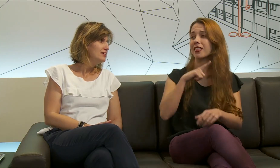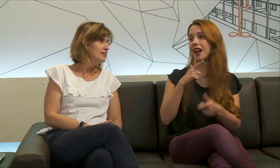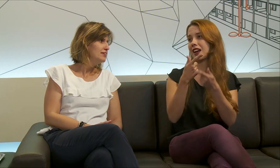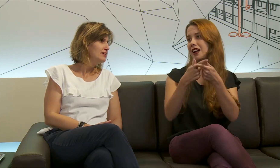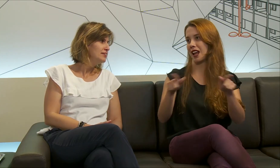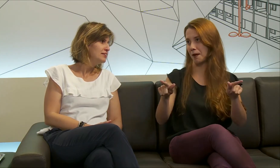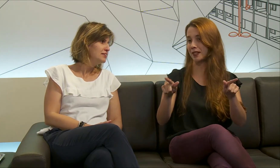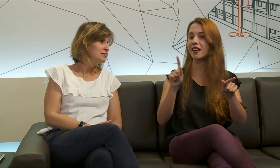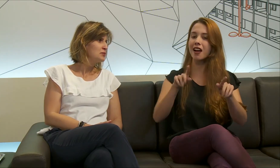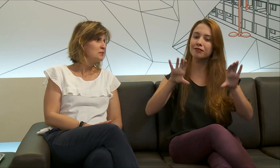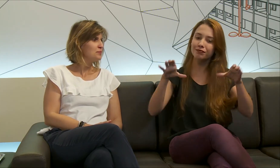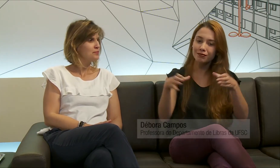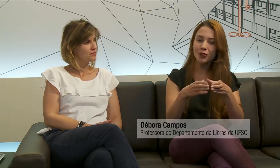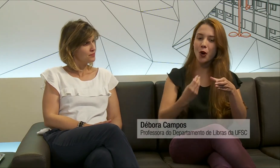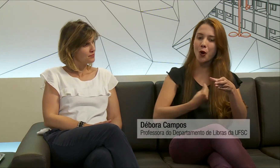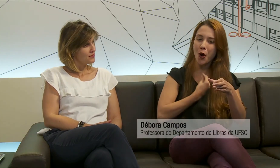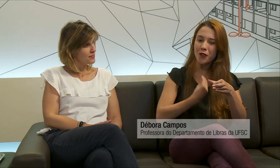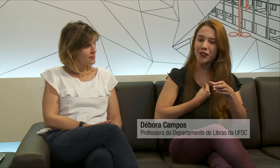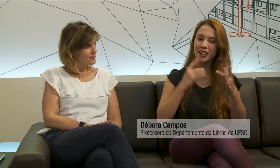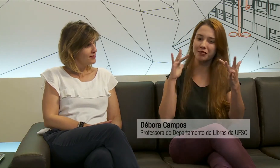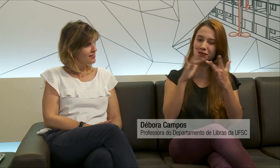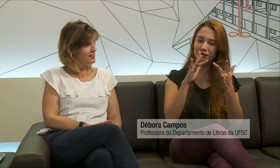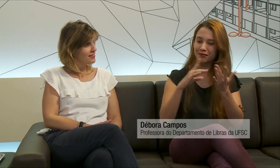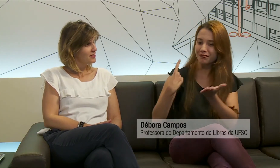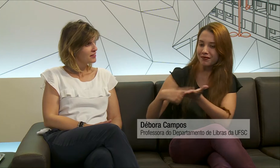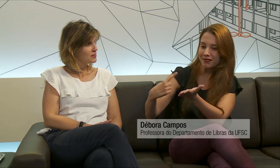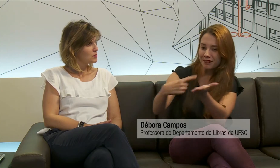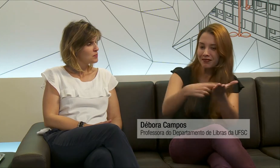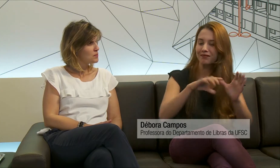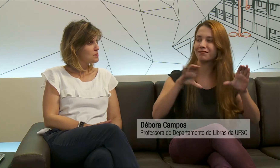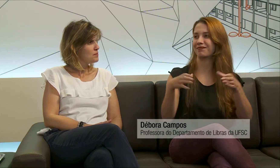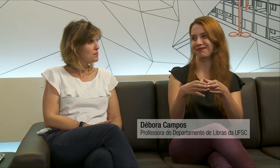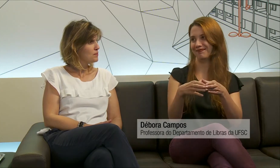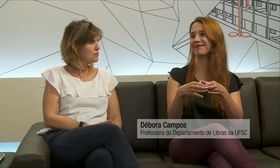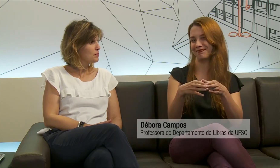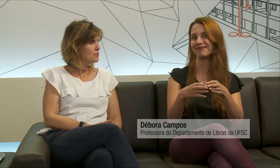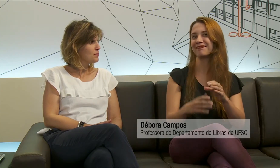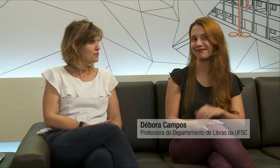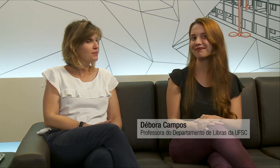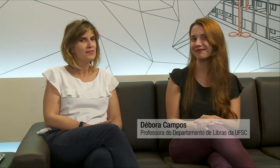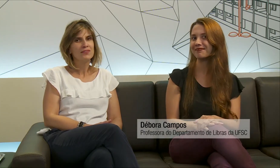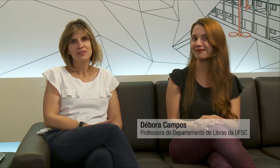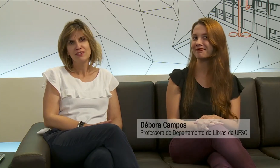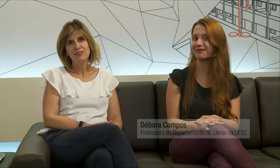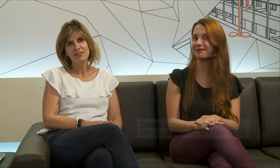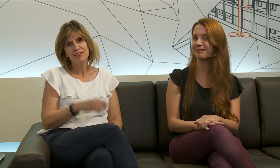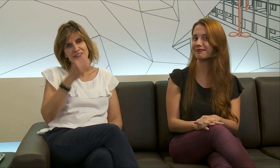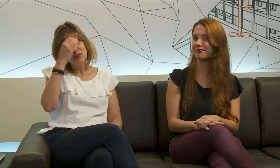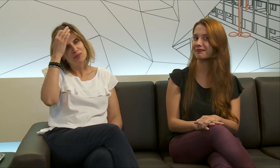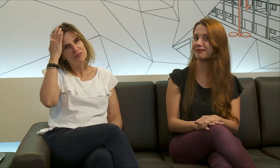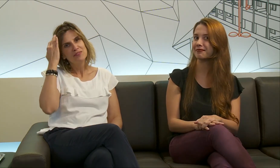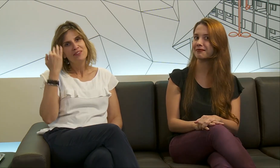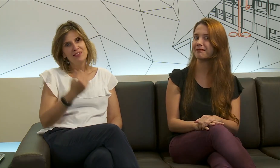Por isso, a língua de sinais, a gente sempre explica que ela tem uma gramática própria. E isso tudo é